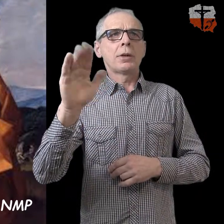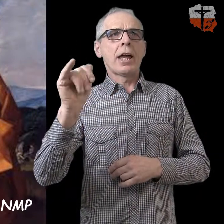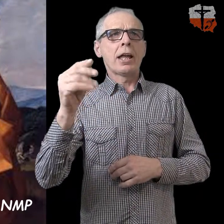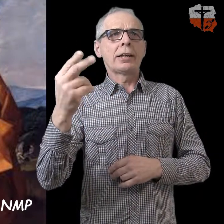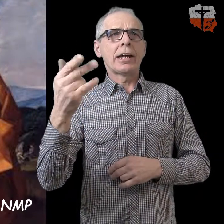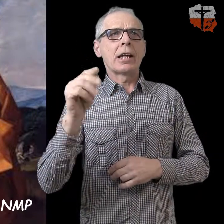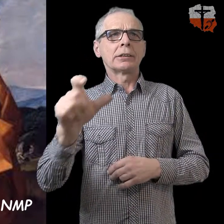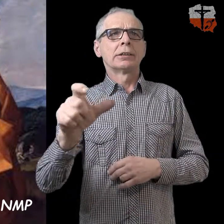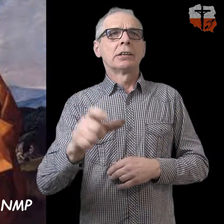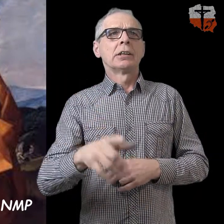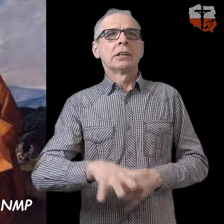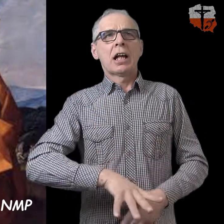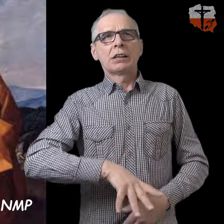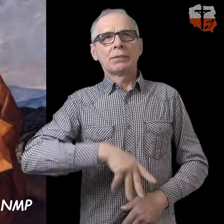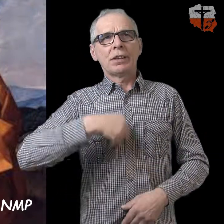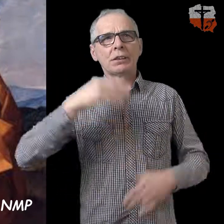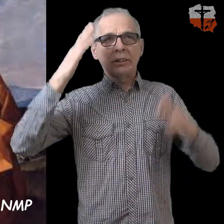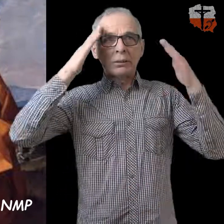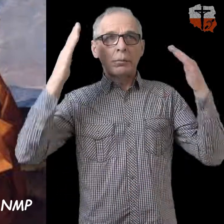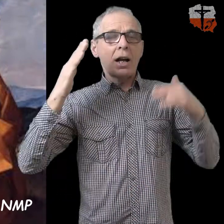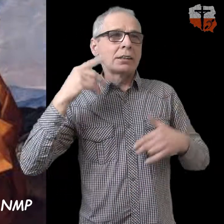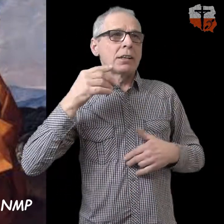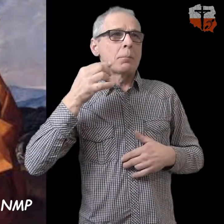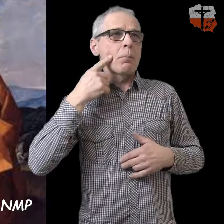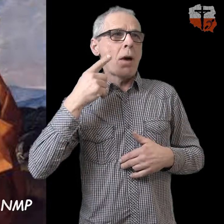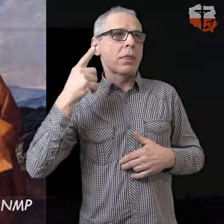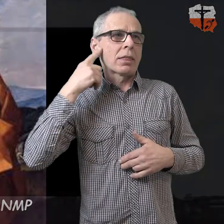Najświętszej Maryi Panny.